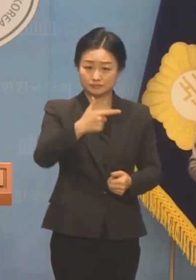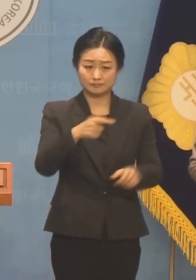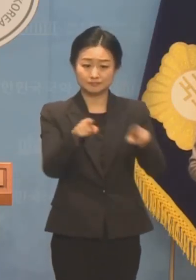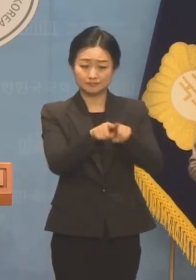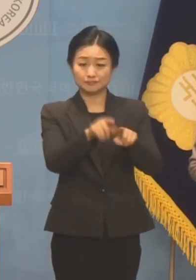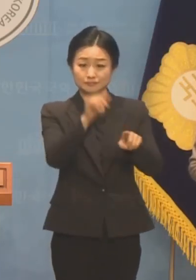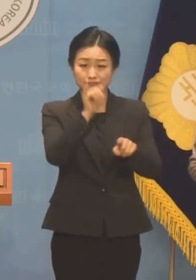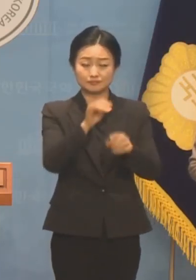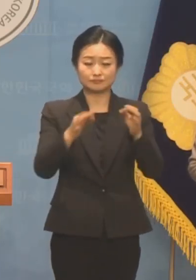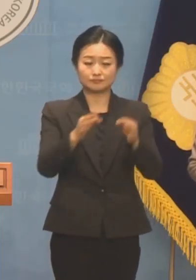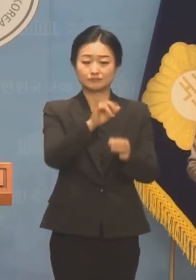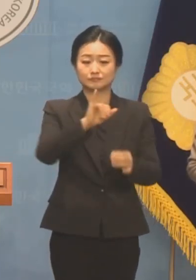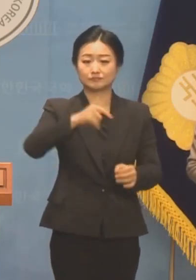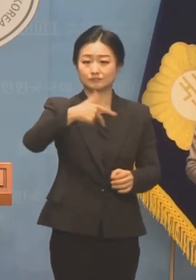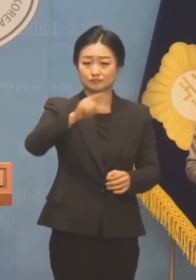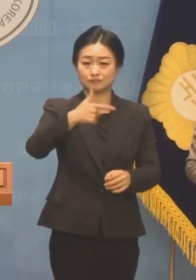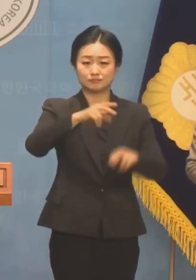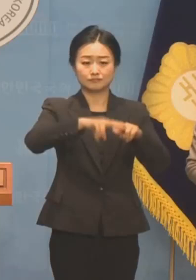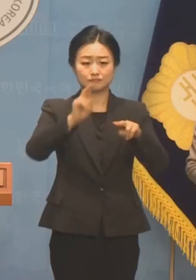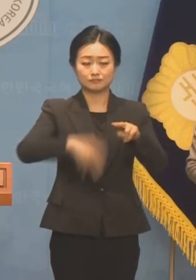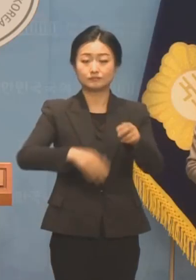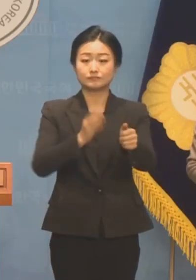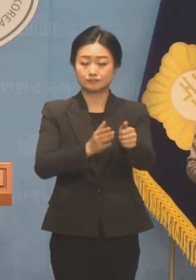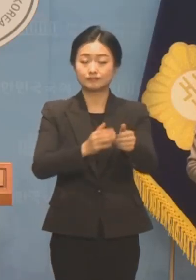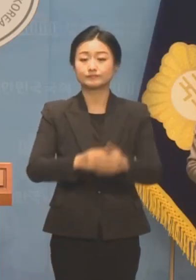함께한 김민전은 사퇴하라.